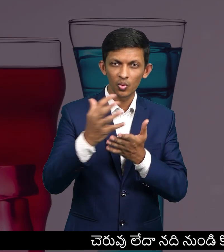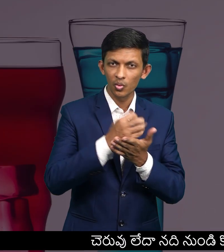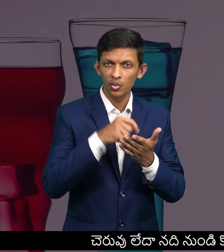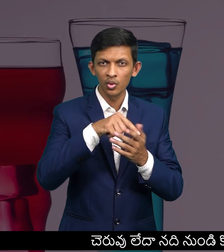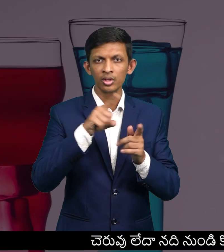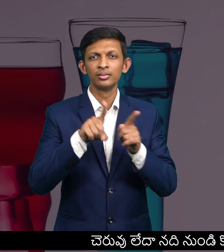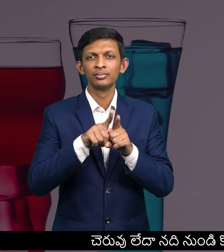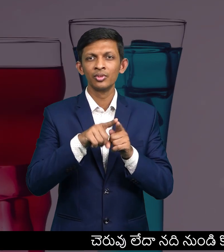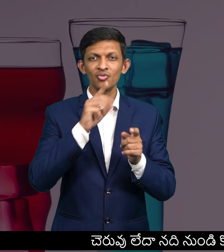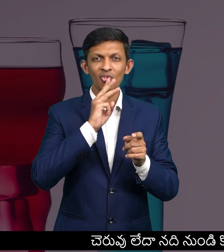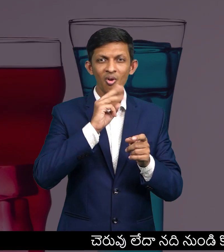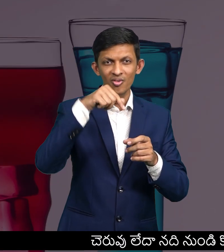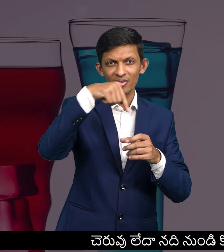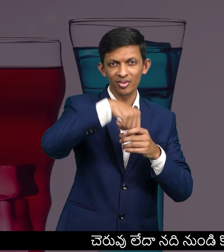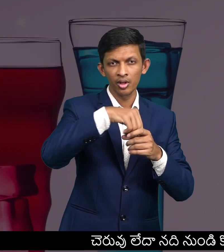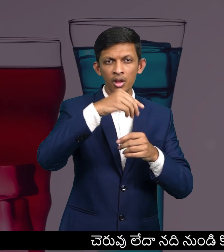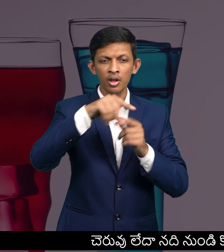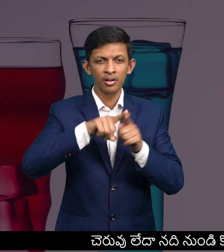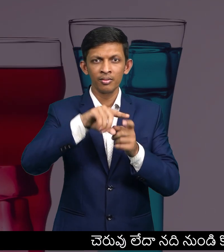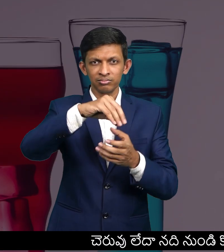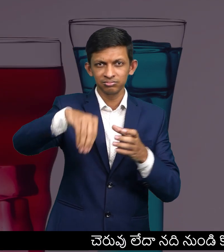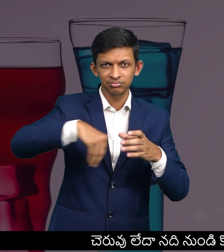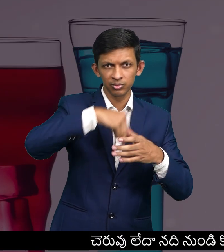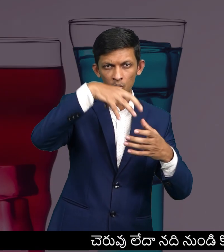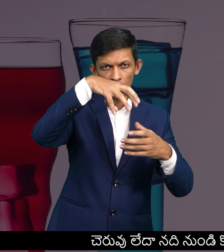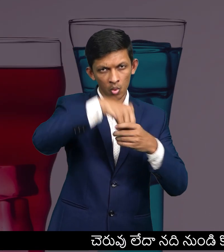చెరువు లేదా నది నుండి కొంత బురద నీటిని సేకరించండి.